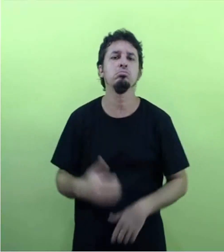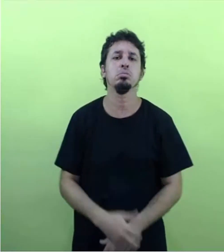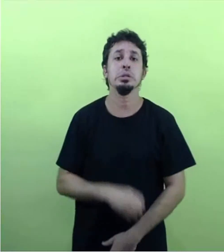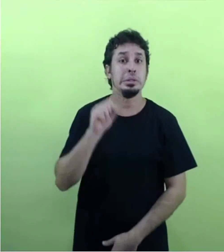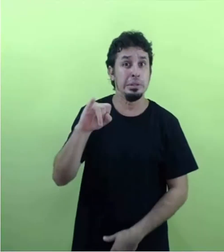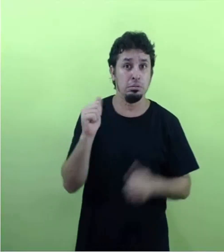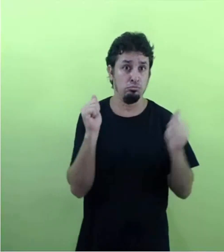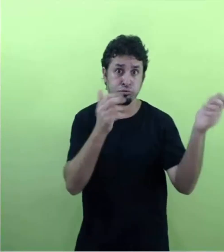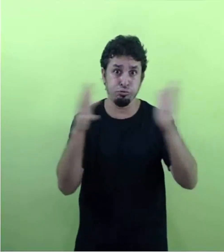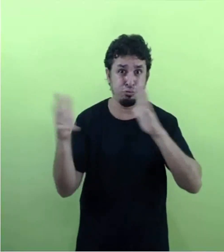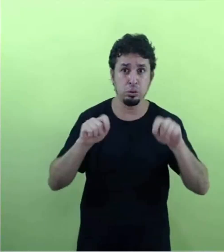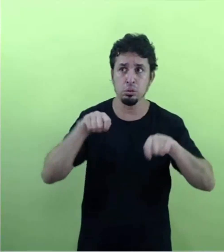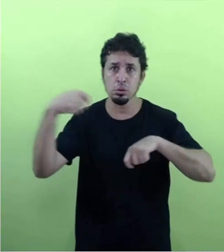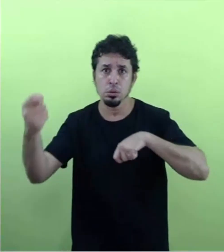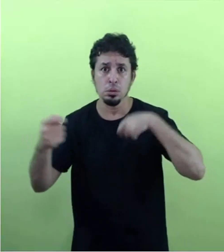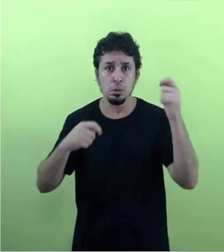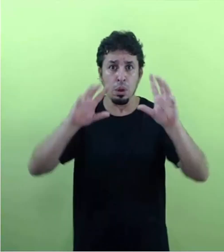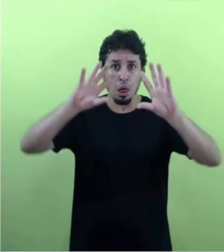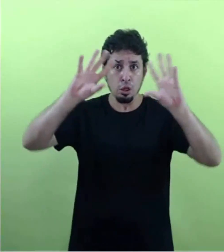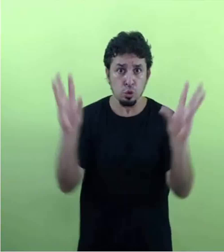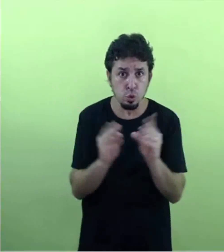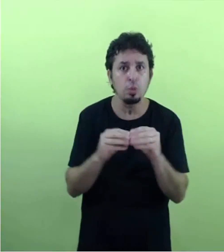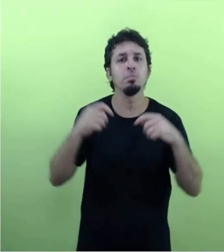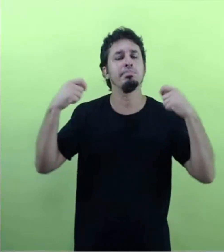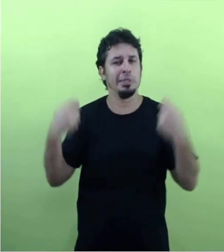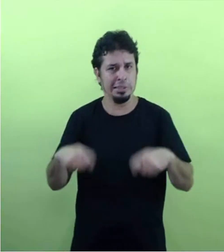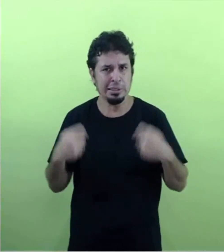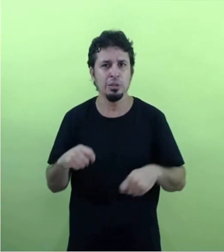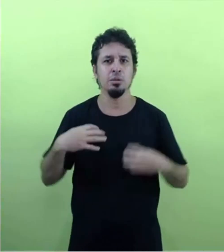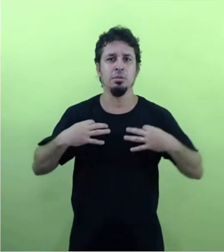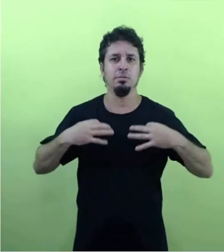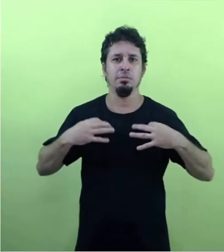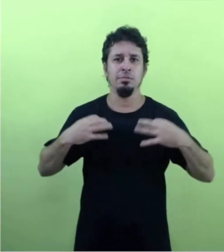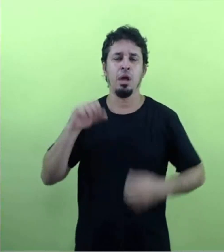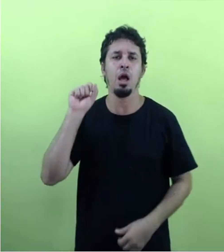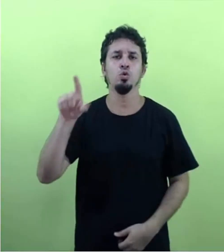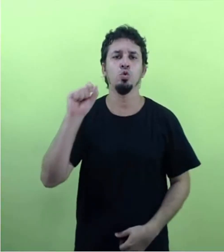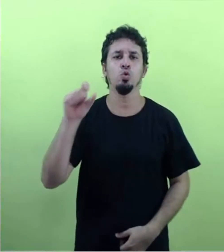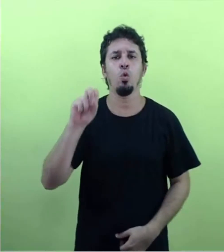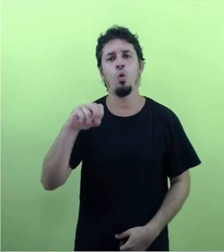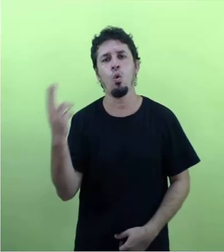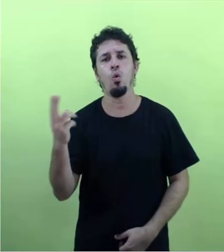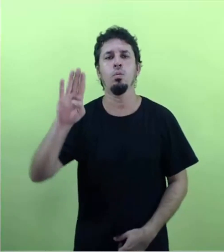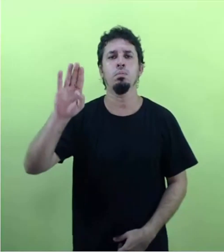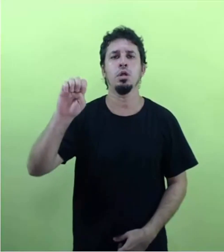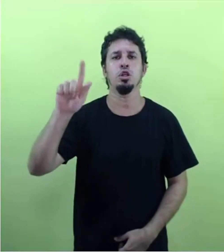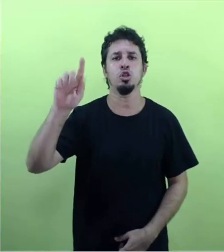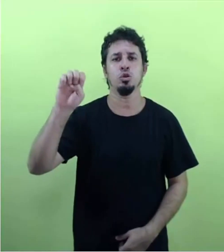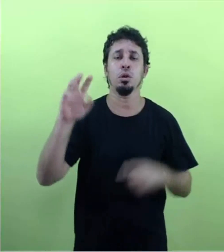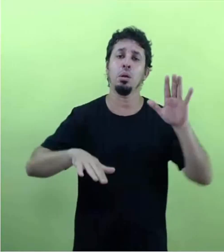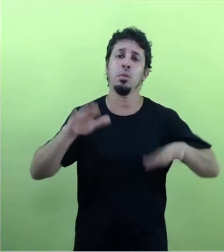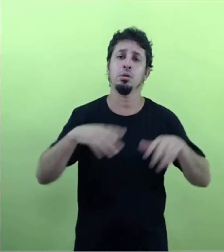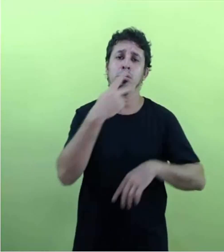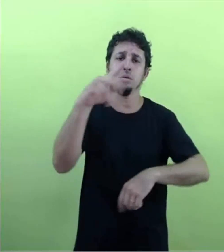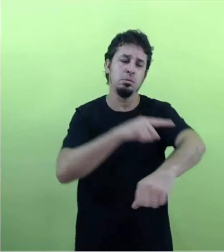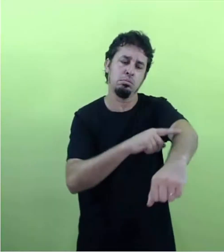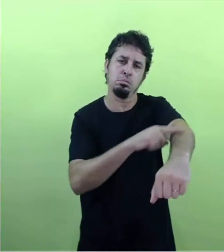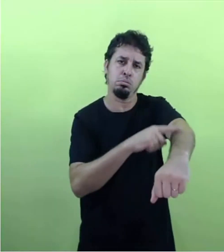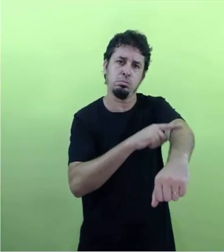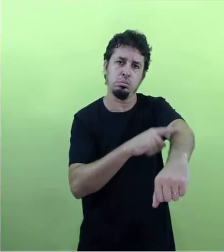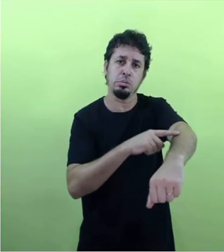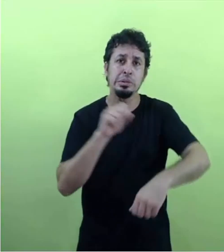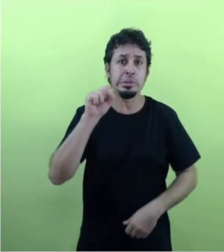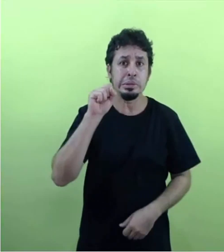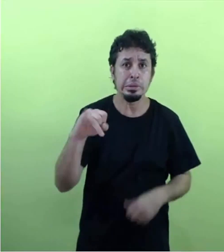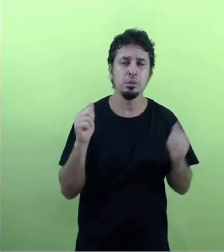documento. Quando sinalizar resumo, deve-se usar camisa azul ou bege de acordo com o tom de